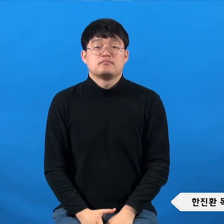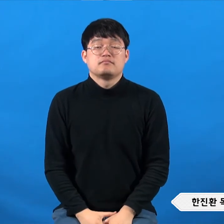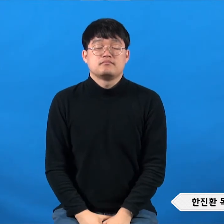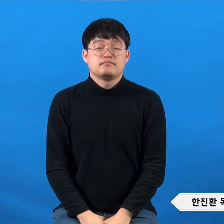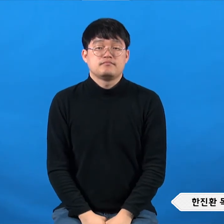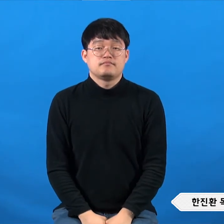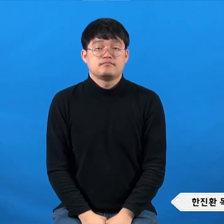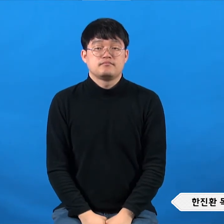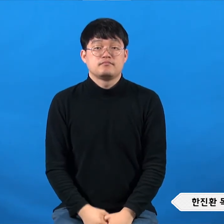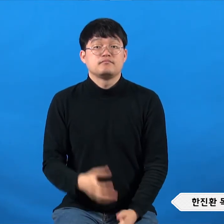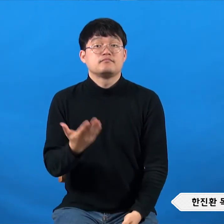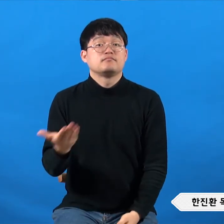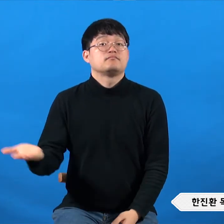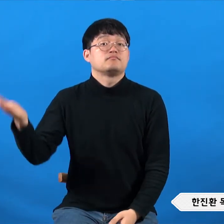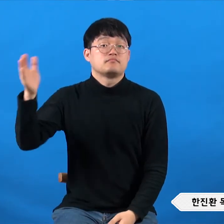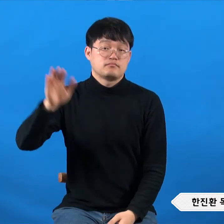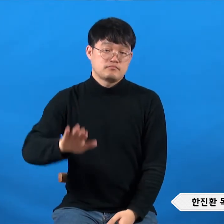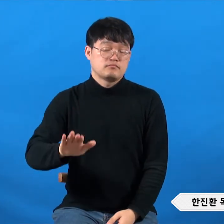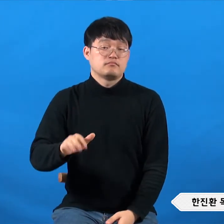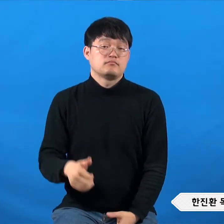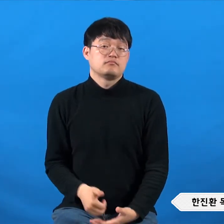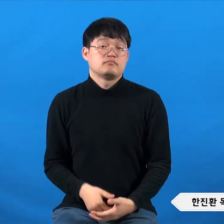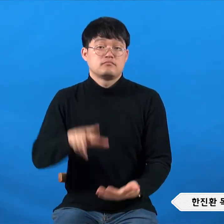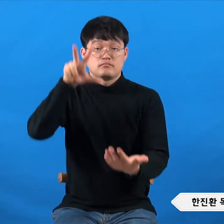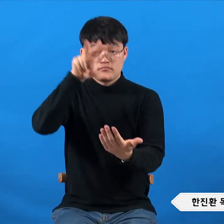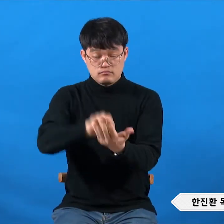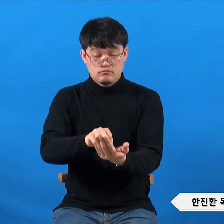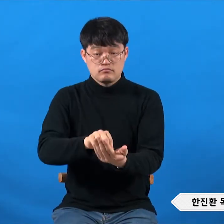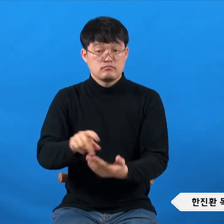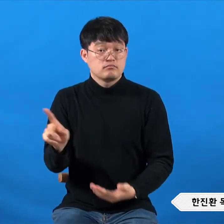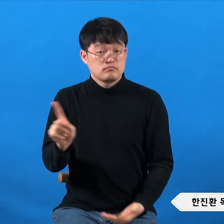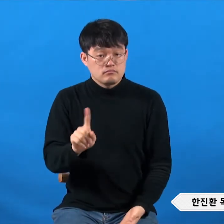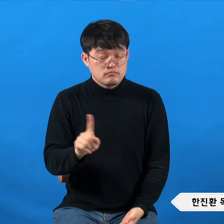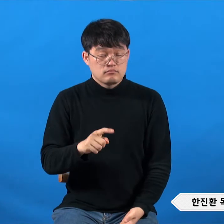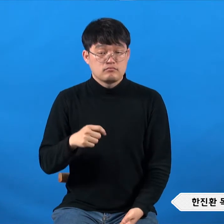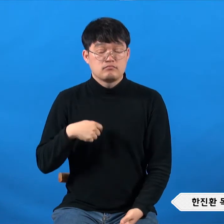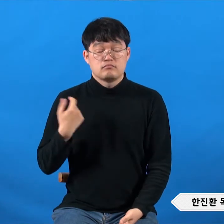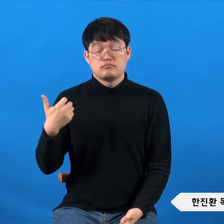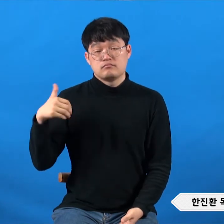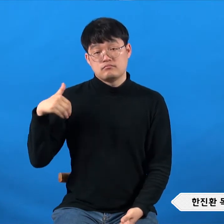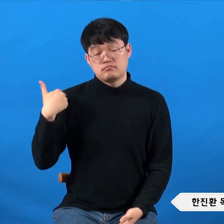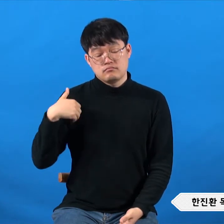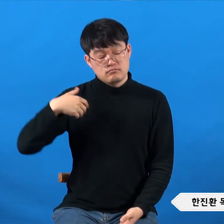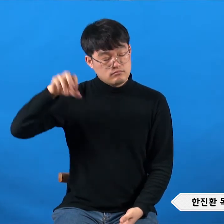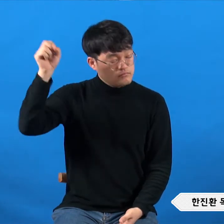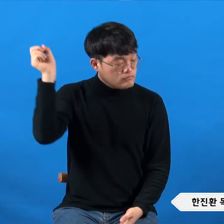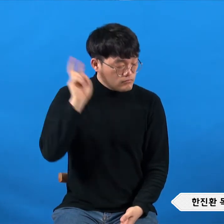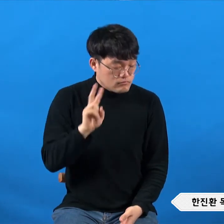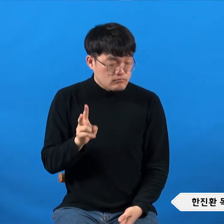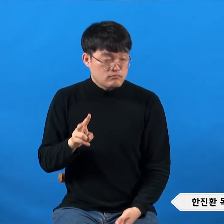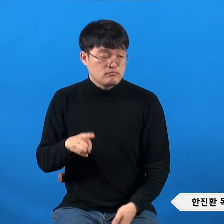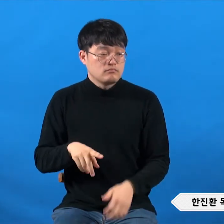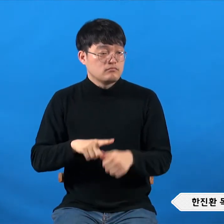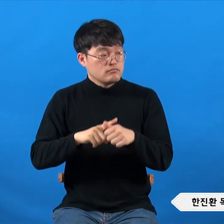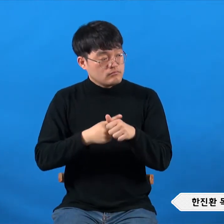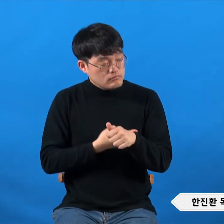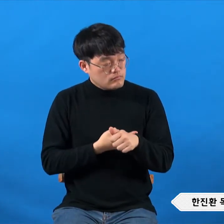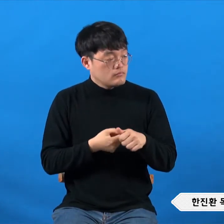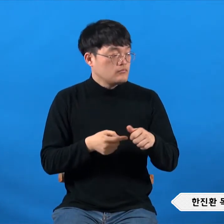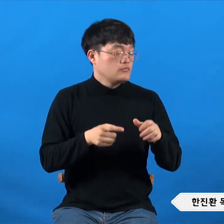싶지도 않습니다. 그런데 문제는 자기도 모르는 가운데